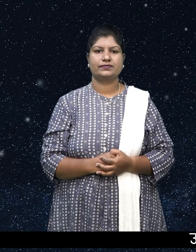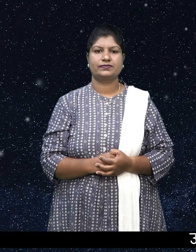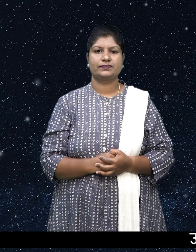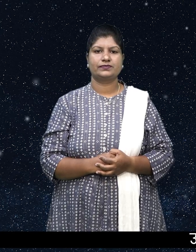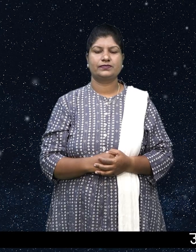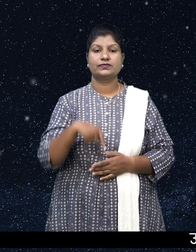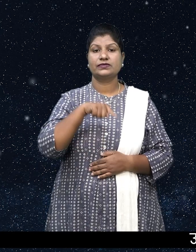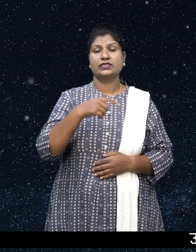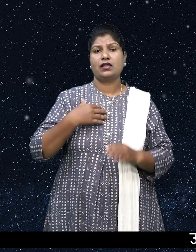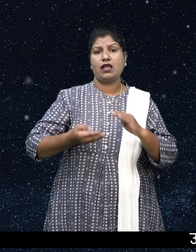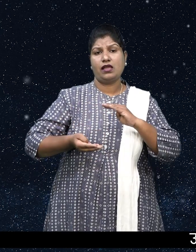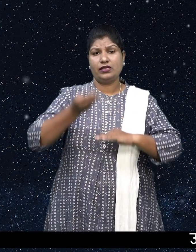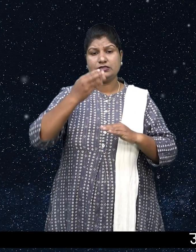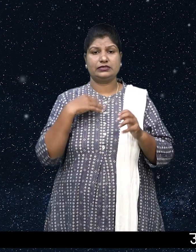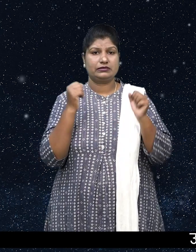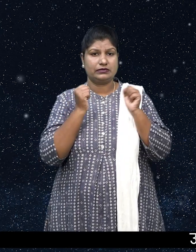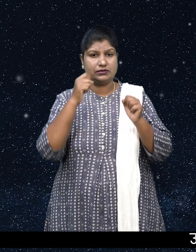उच्च तापमान के कारण